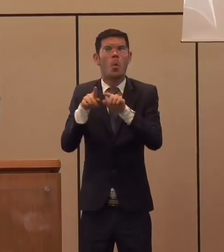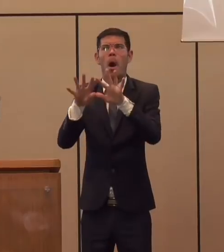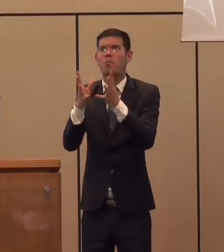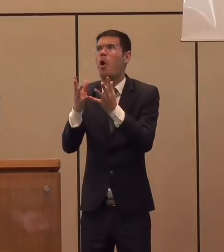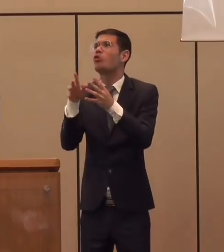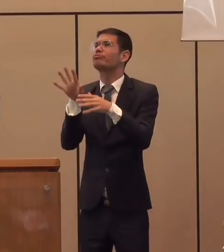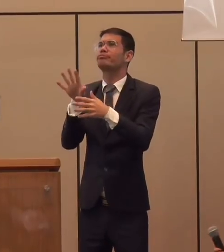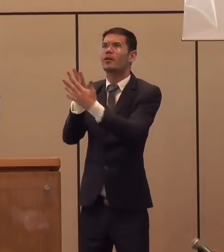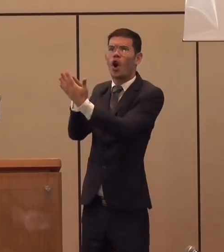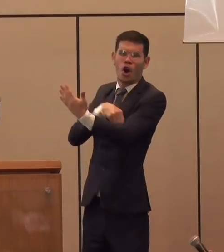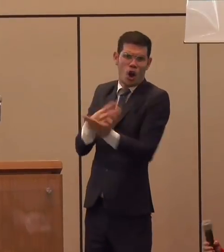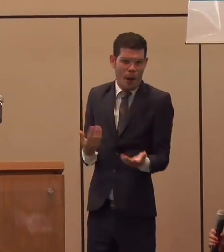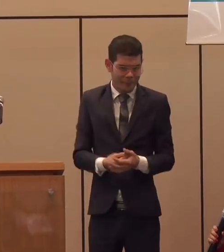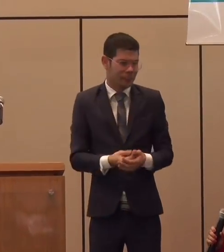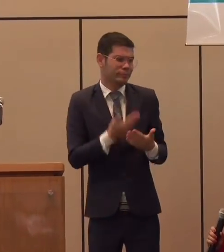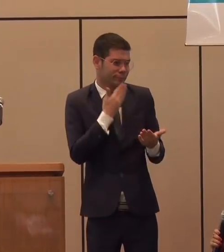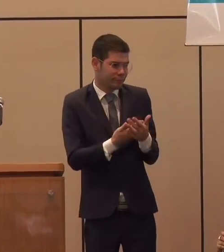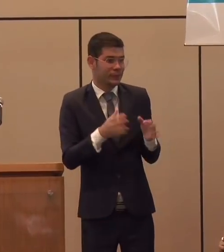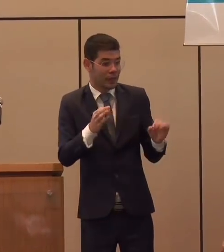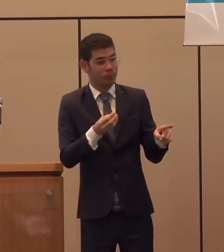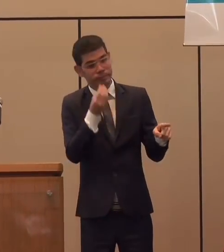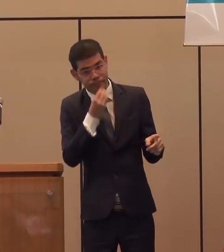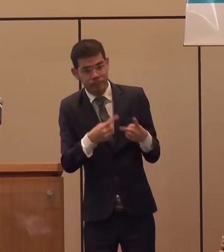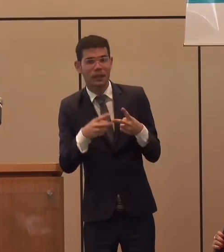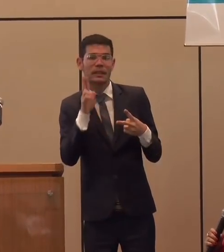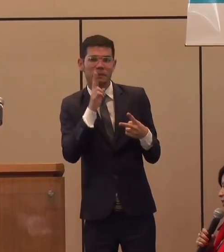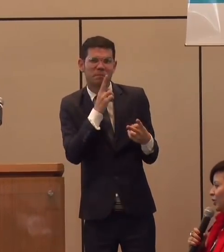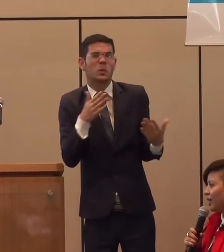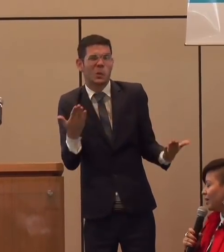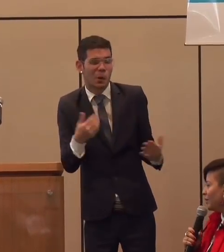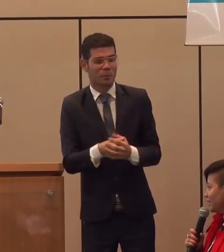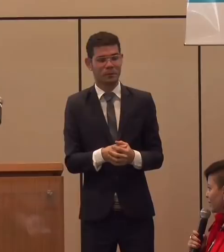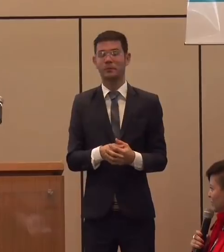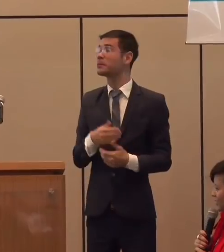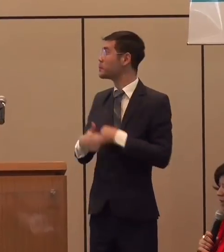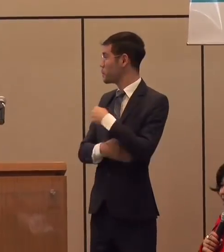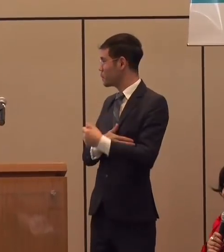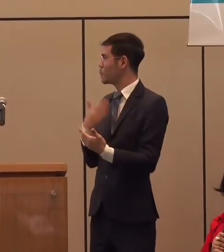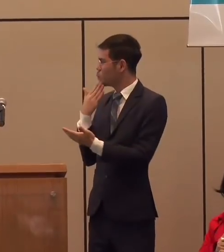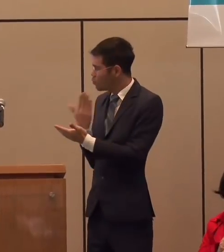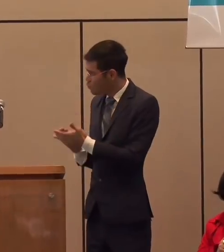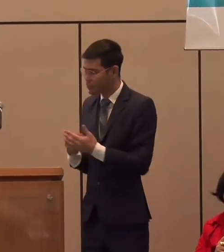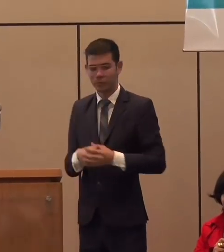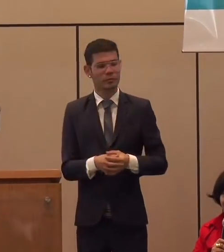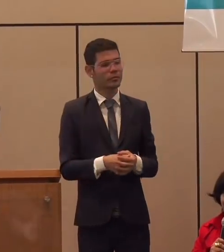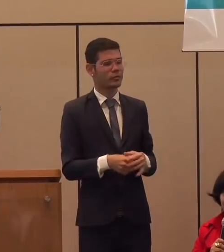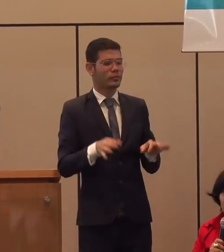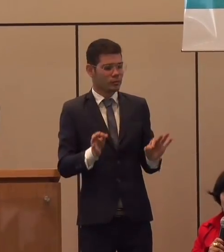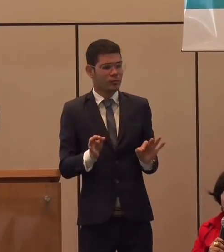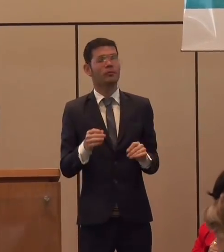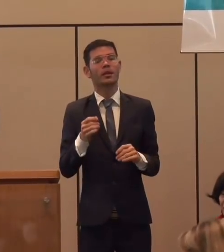muchas gracias por la iguana y la gastronomía en los restaurantes como invitamos a señora ministra muchísimas gracias